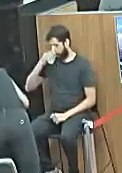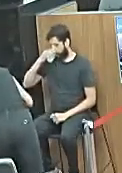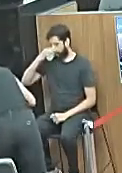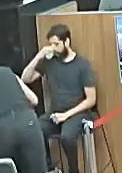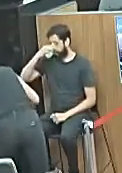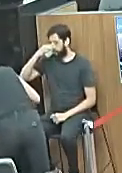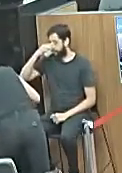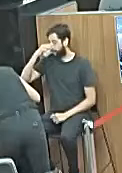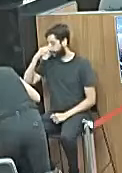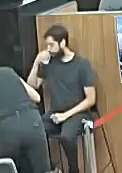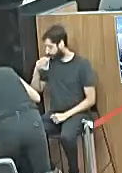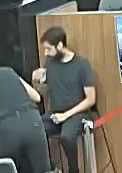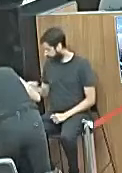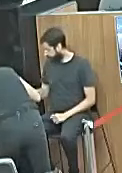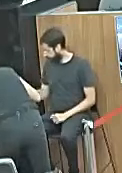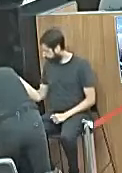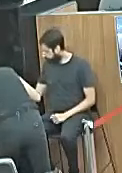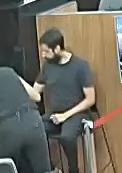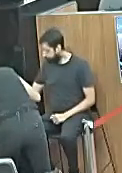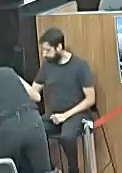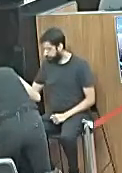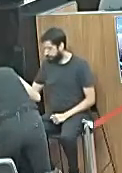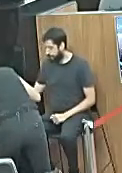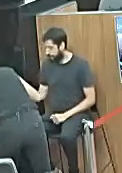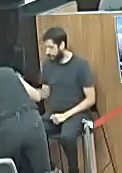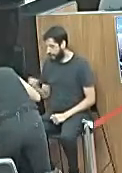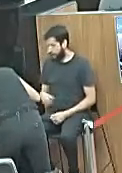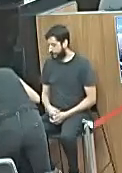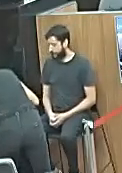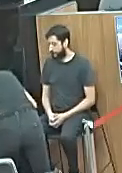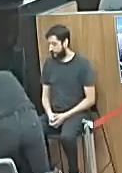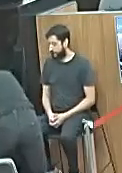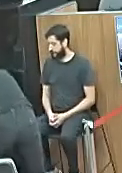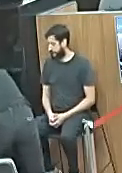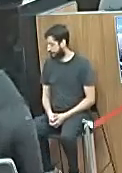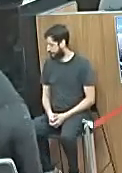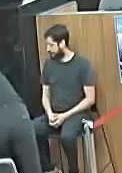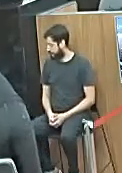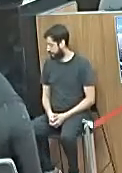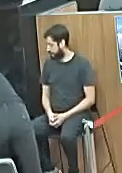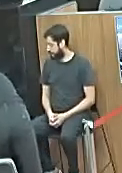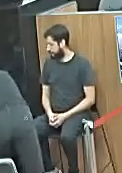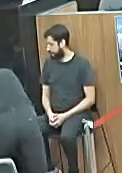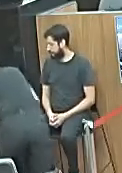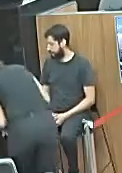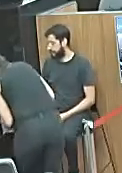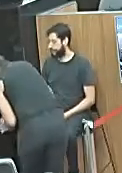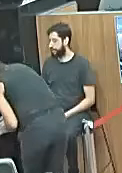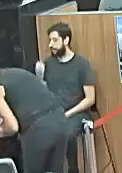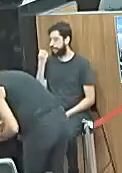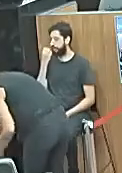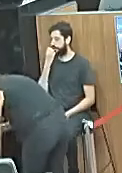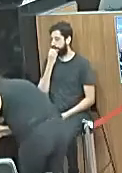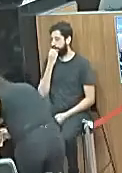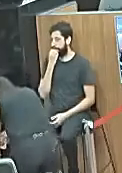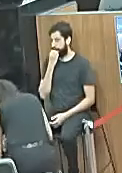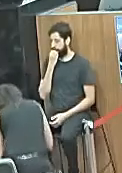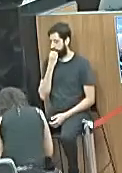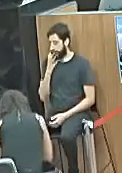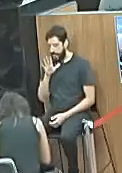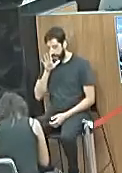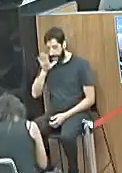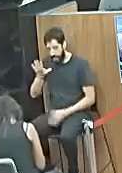é boa tarde a todos e todas em nome do deputado